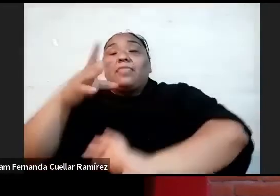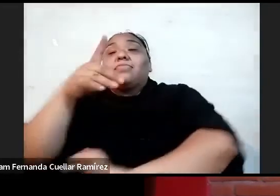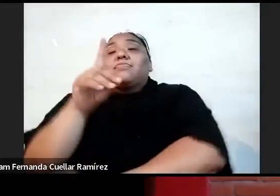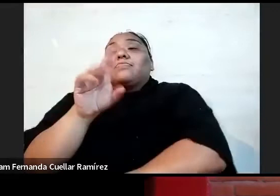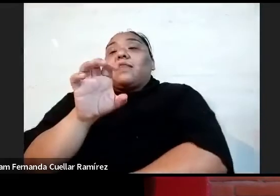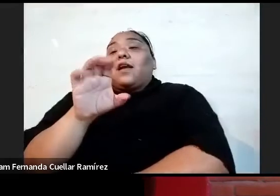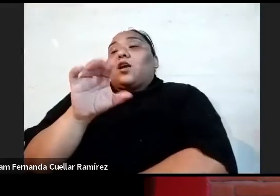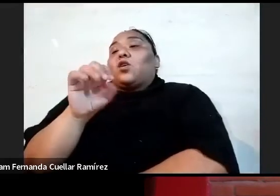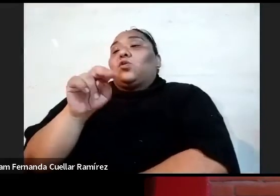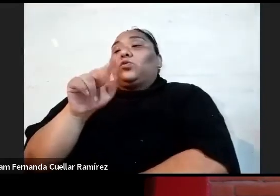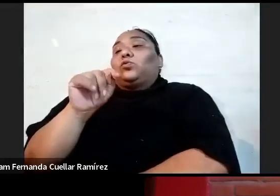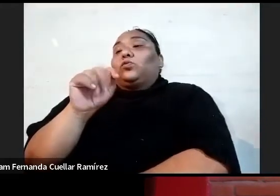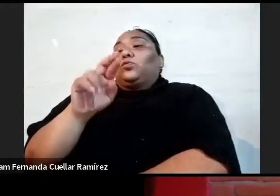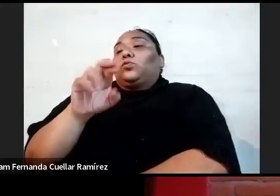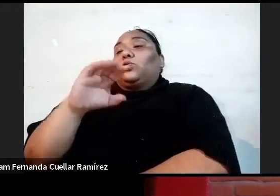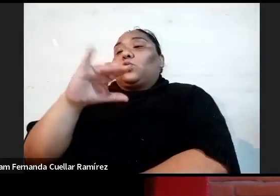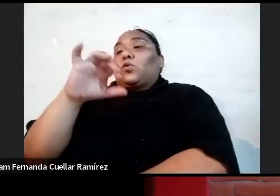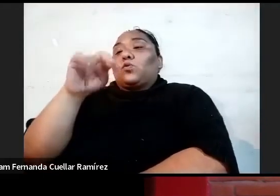Es como,